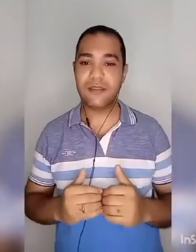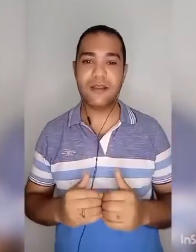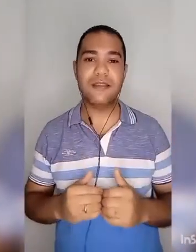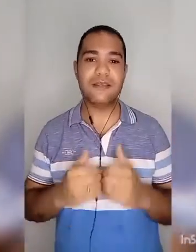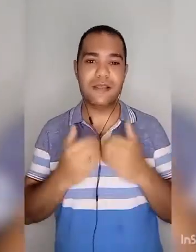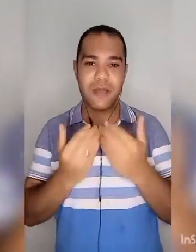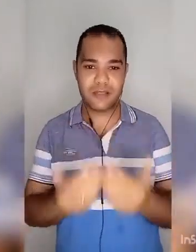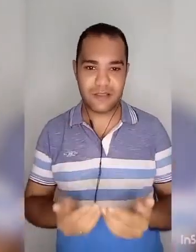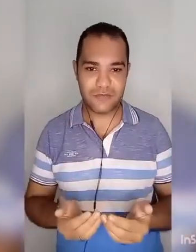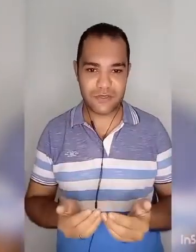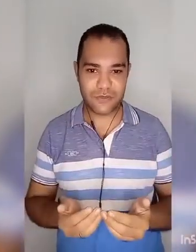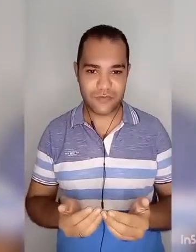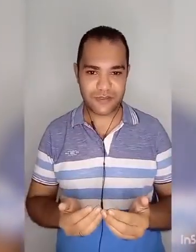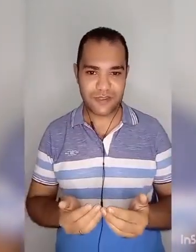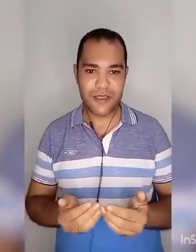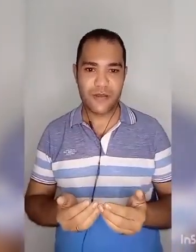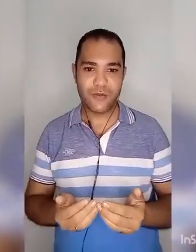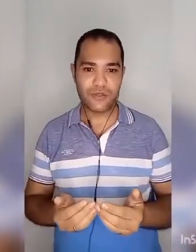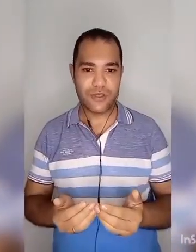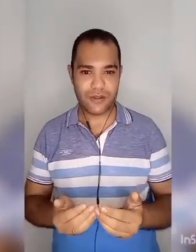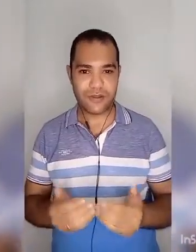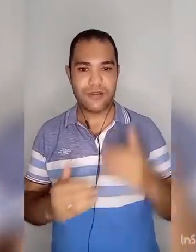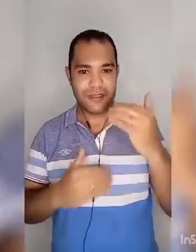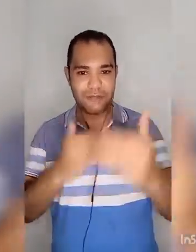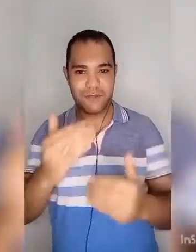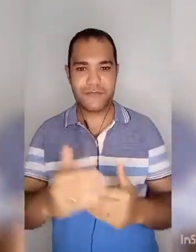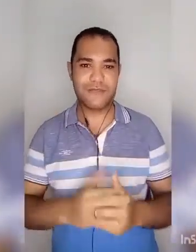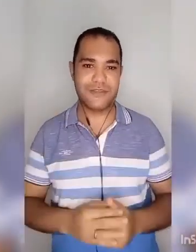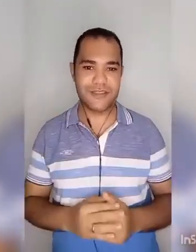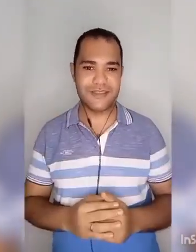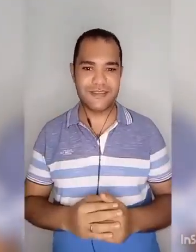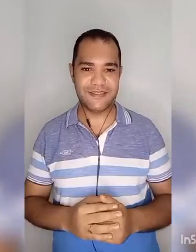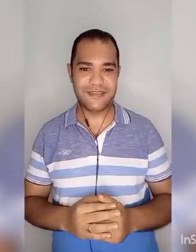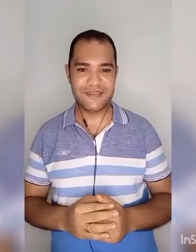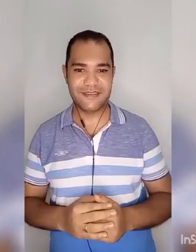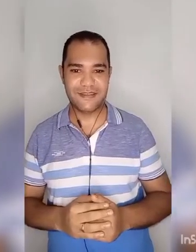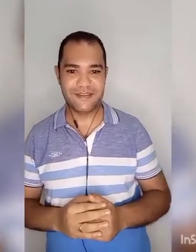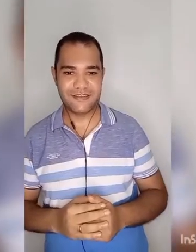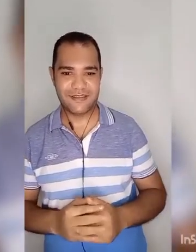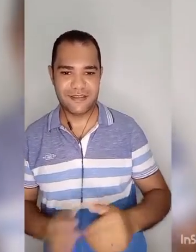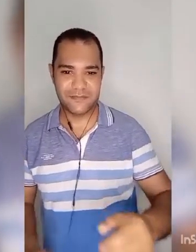للناس اللي بعتت لي الفيديو اللي فات، وان شاء الله نكمل في فيديوهات جديدة. سلام.